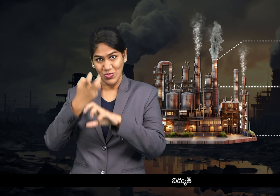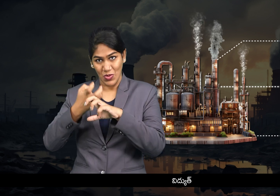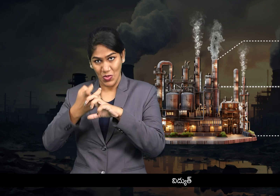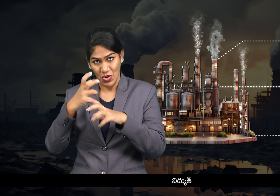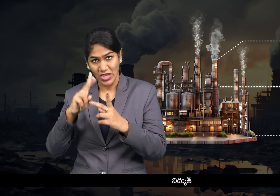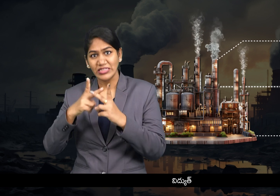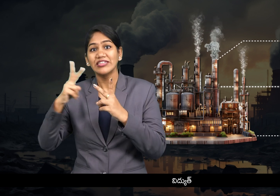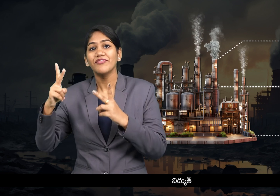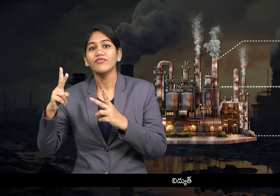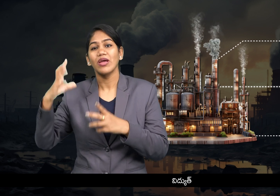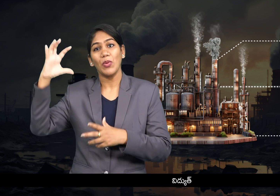విద్యుత్,